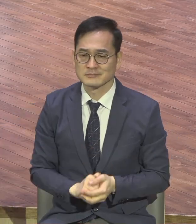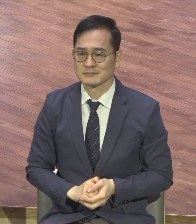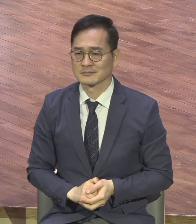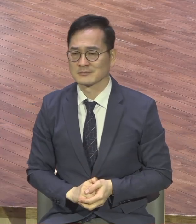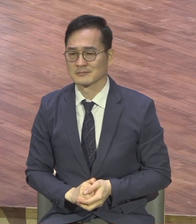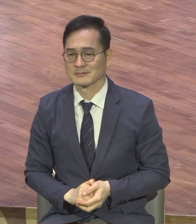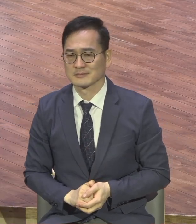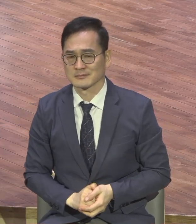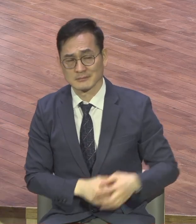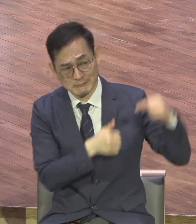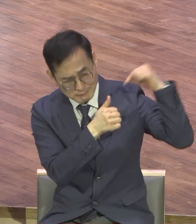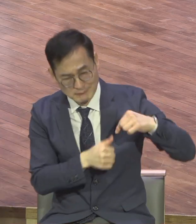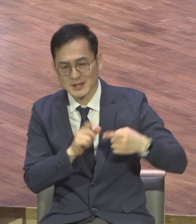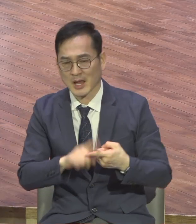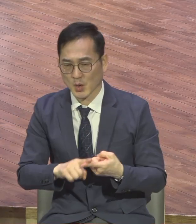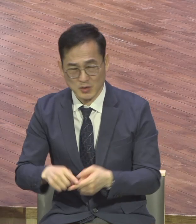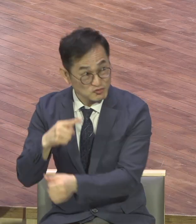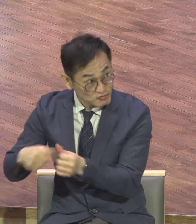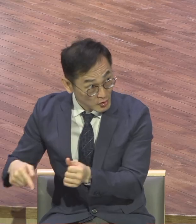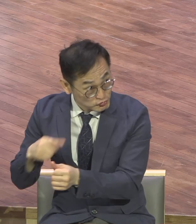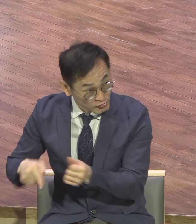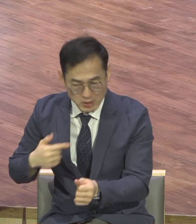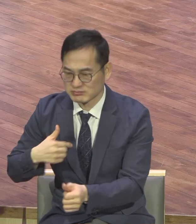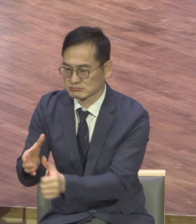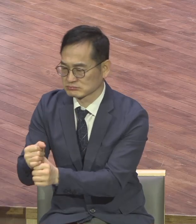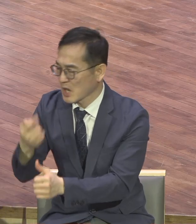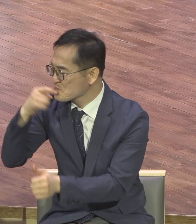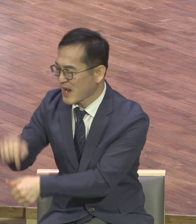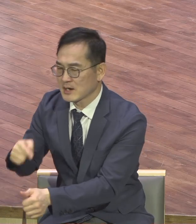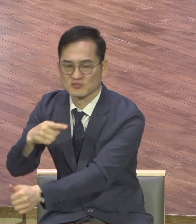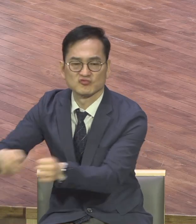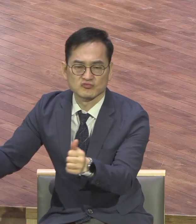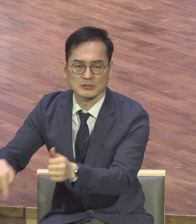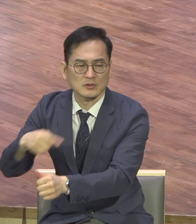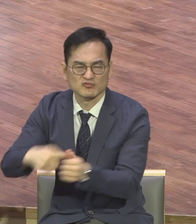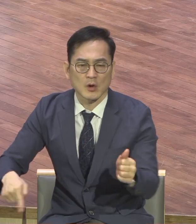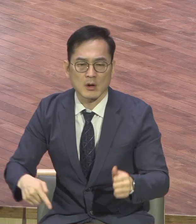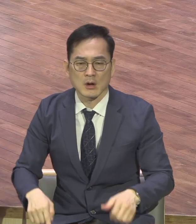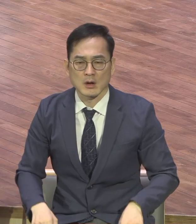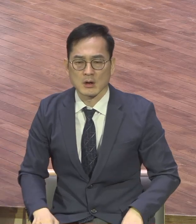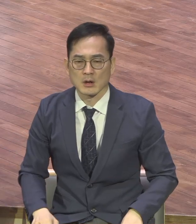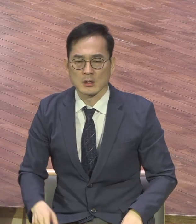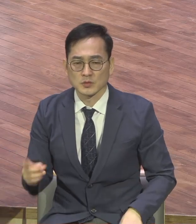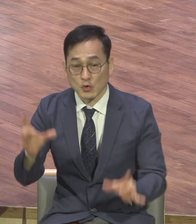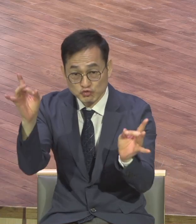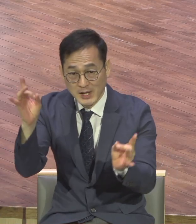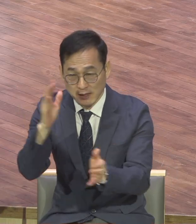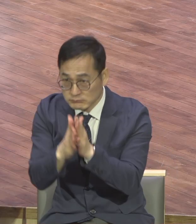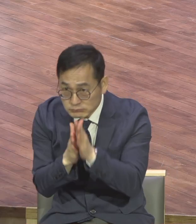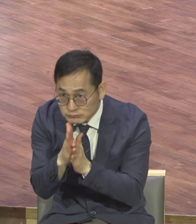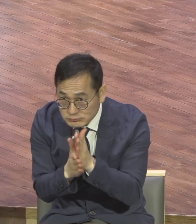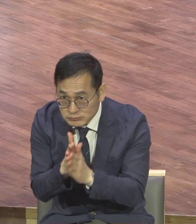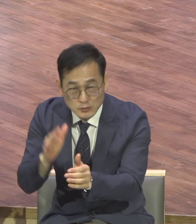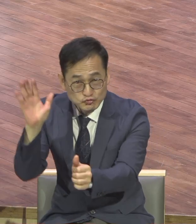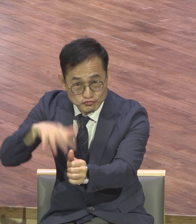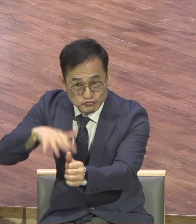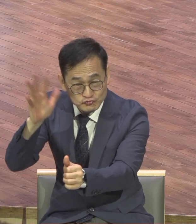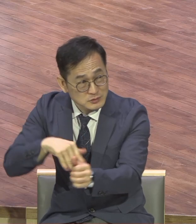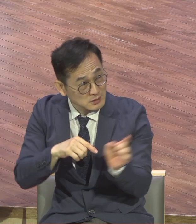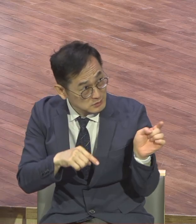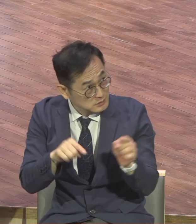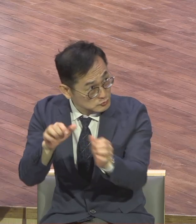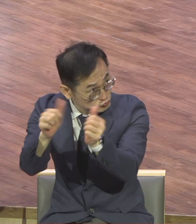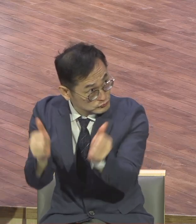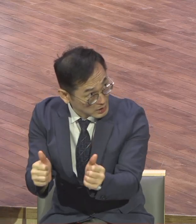모든 거 다 마누라 시키는 대로. 그러니까 나라 전체 이스라엘 전체 우상 그냥 우상 저 태국처럼 우상